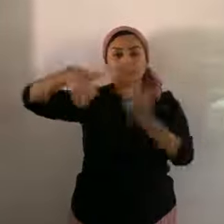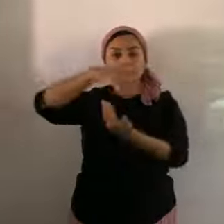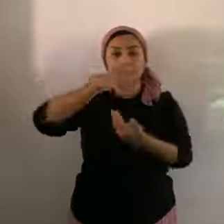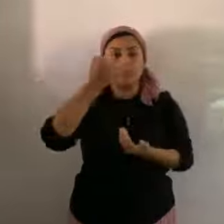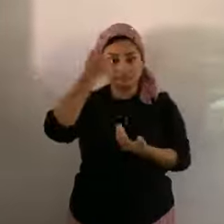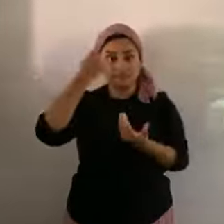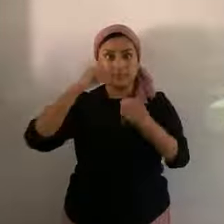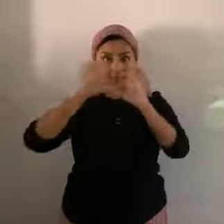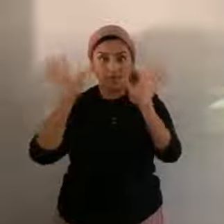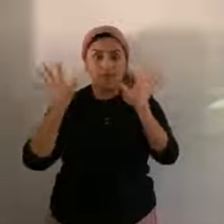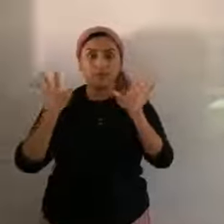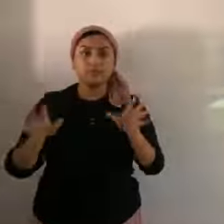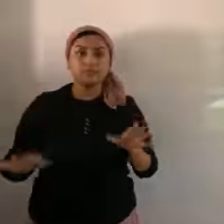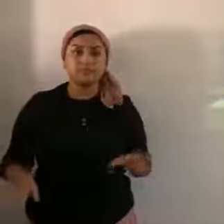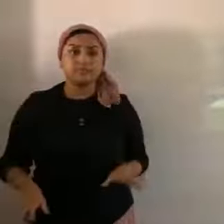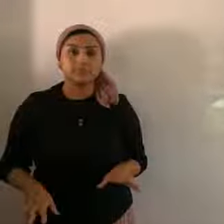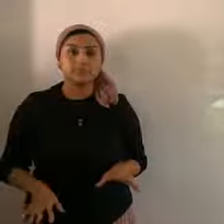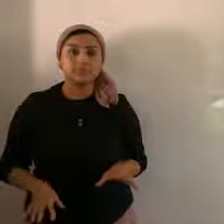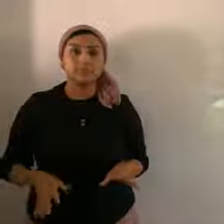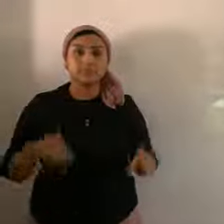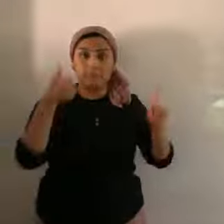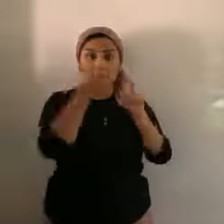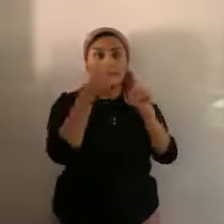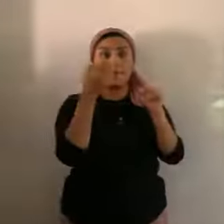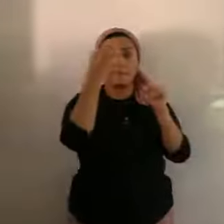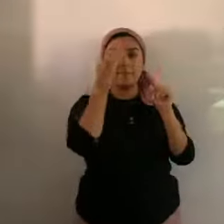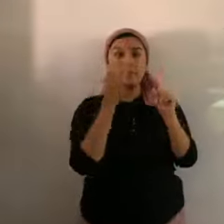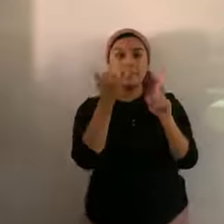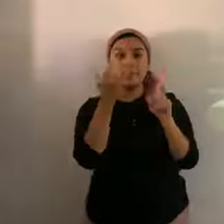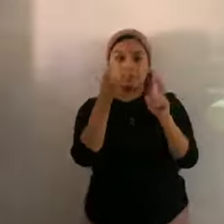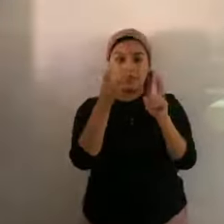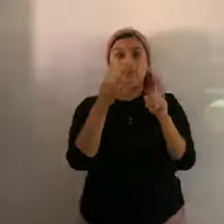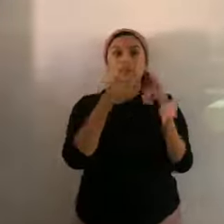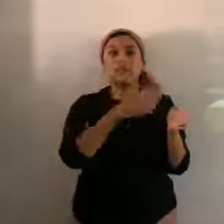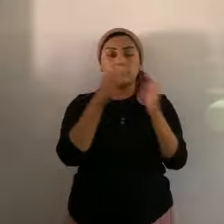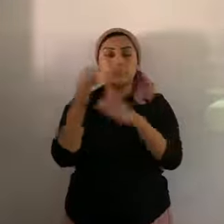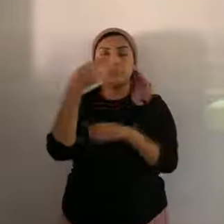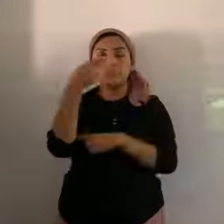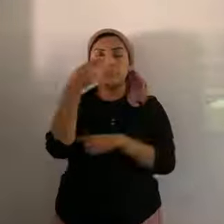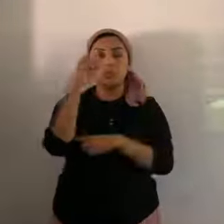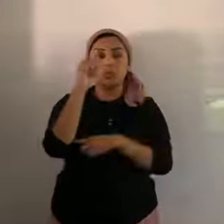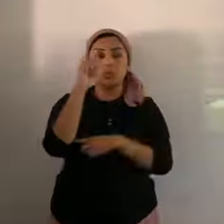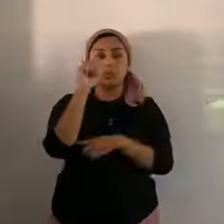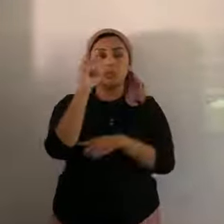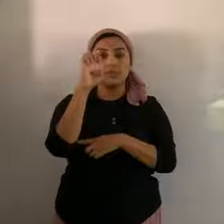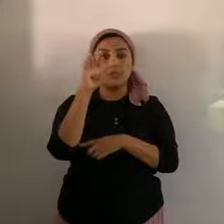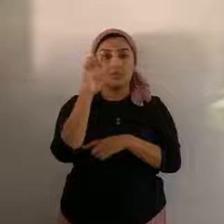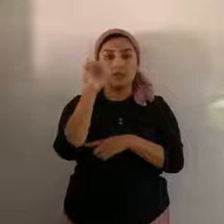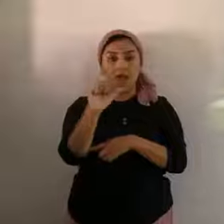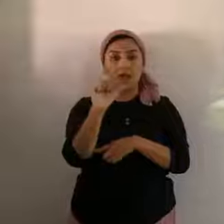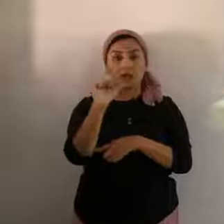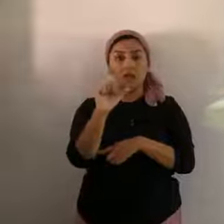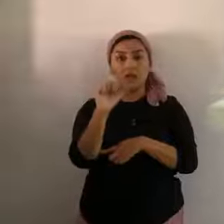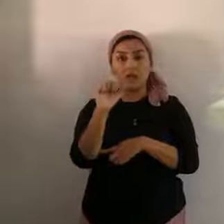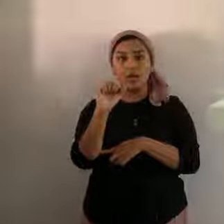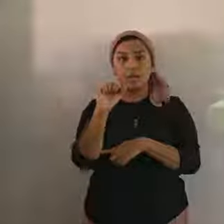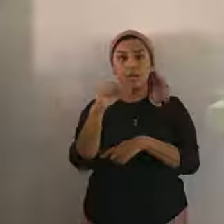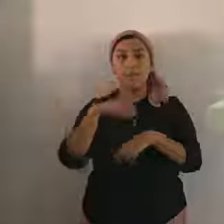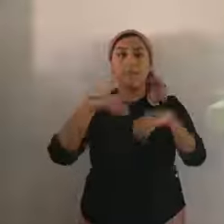bien. Porque él es Elohim. Ahora, vamos a Oseas, amados Ajim. Oseas, bendito es